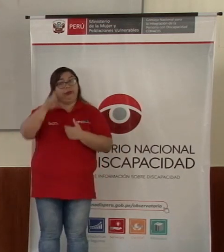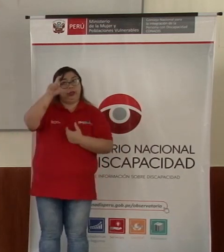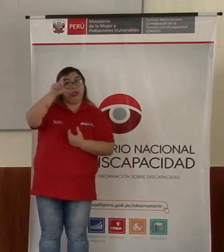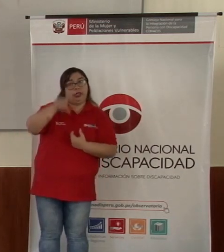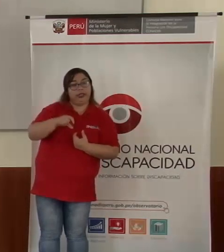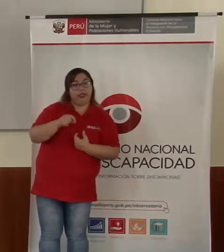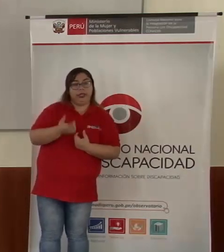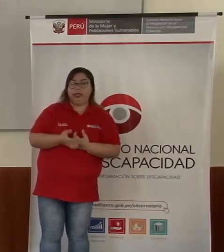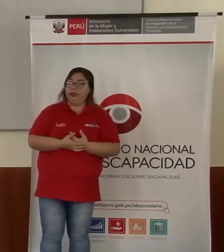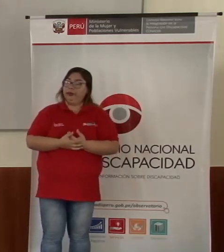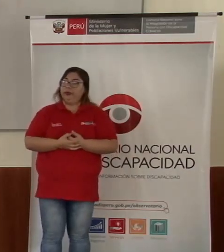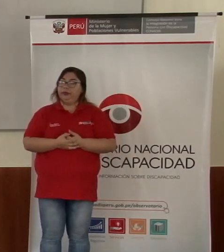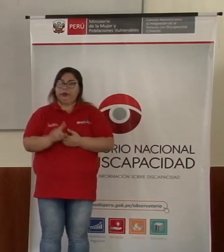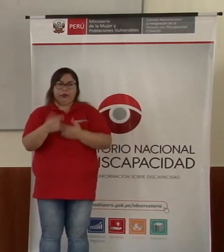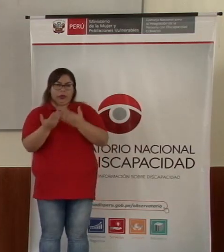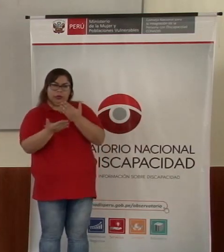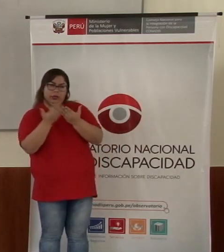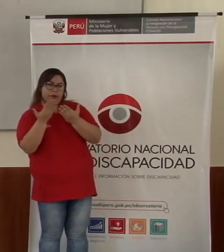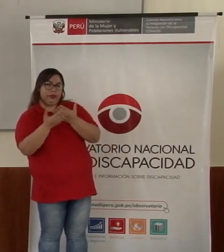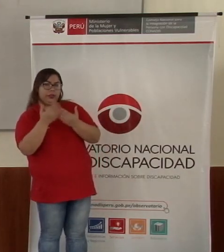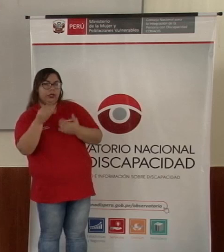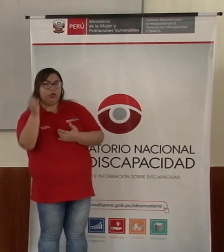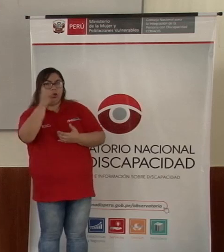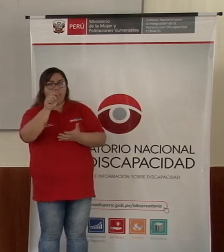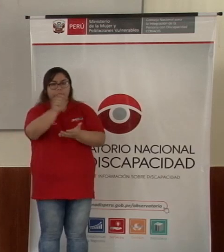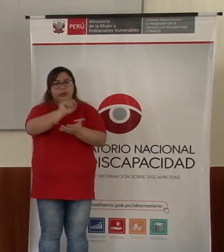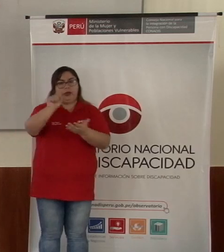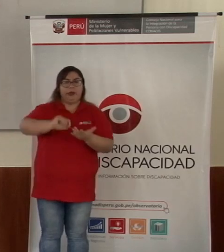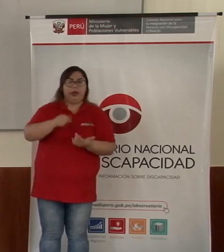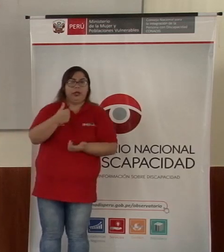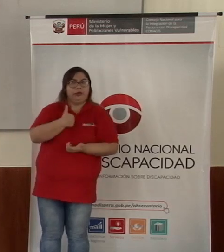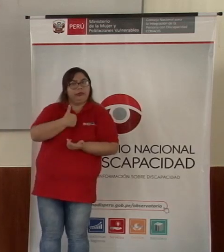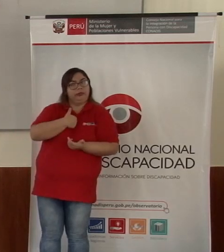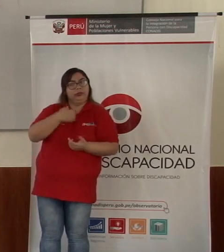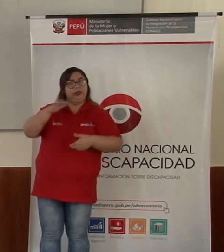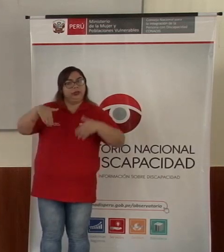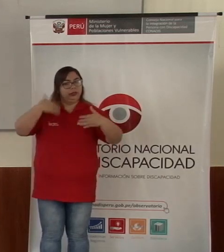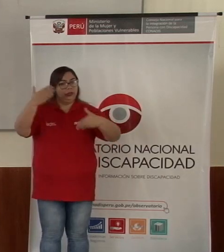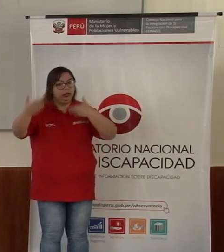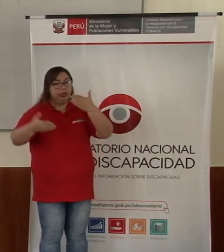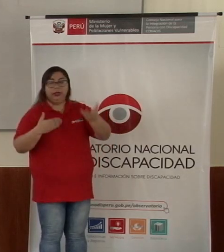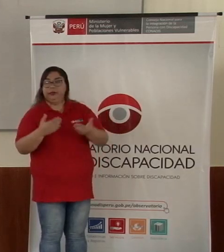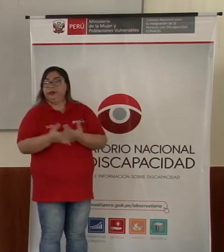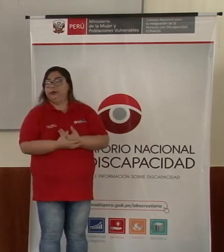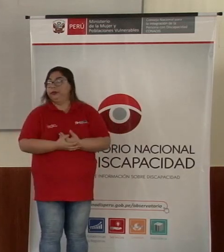crédito, algo tan simple como hacer un testamento.